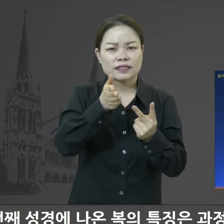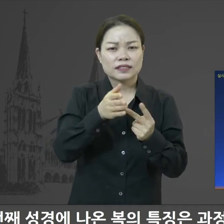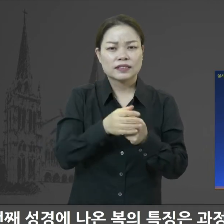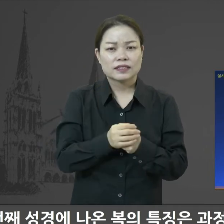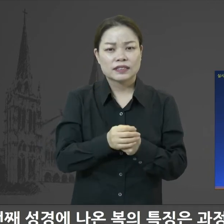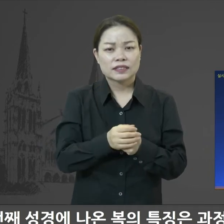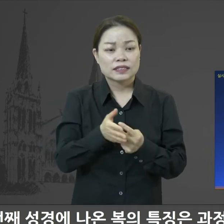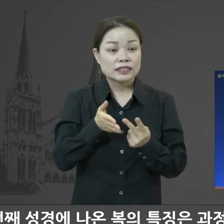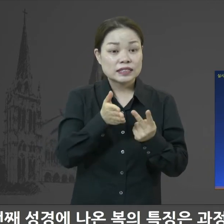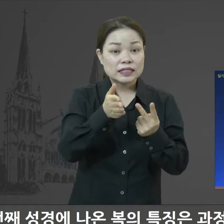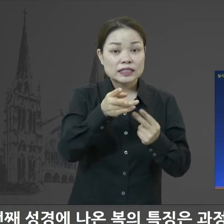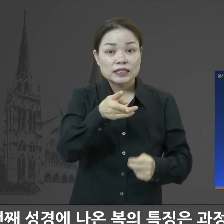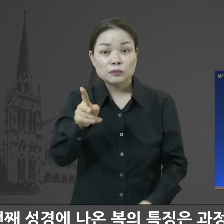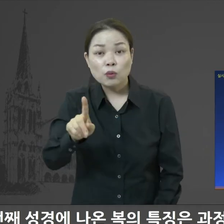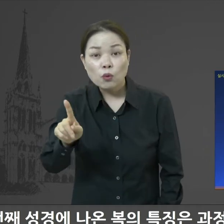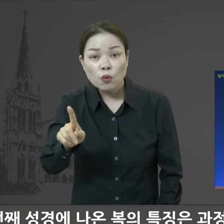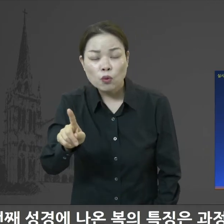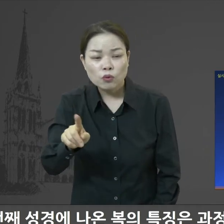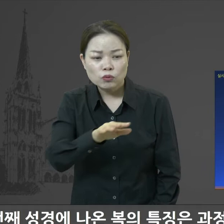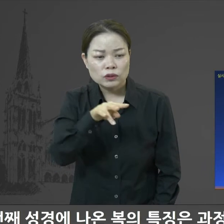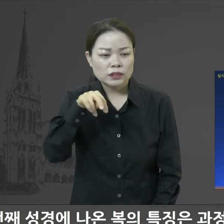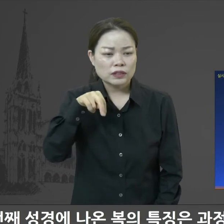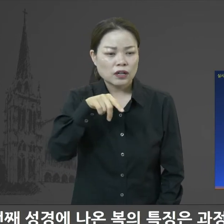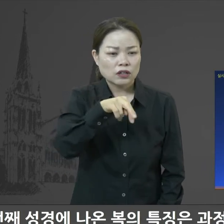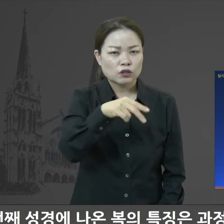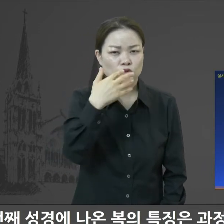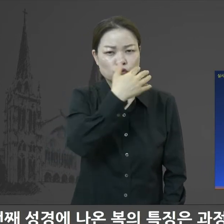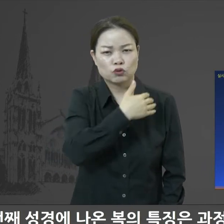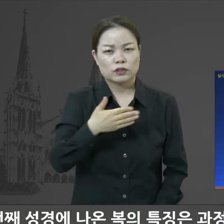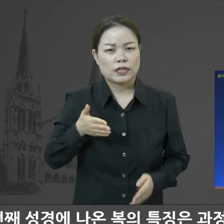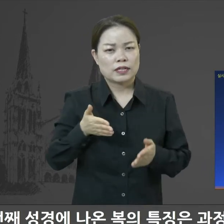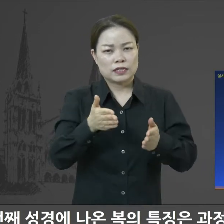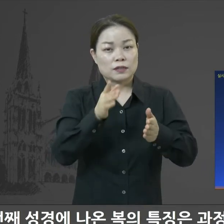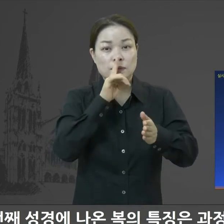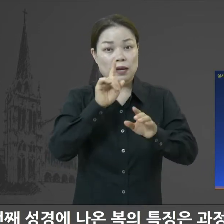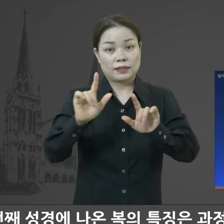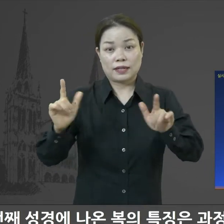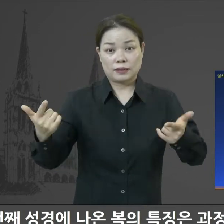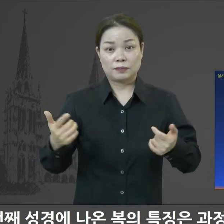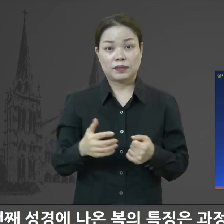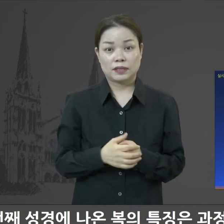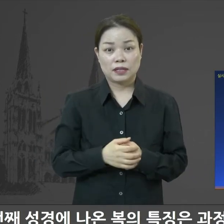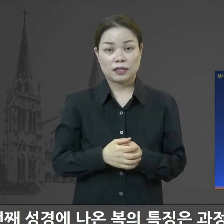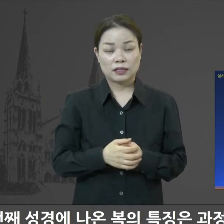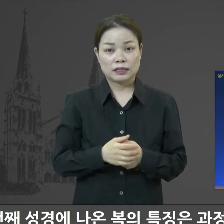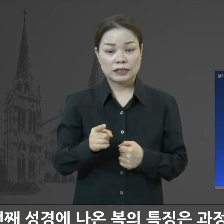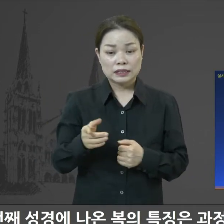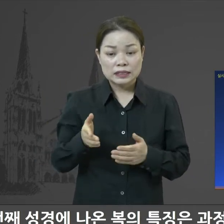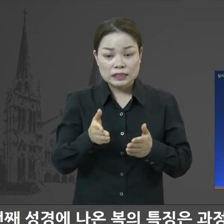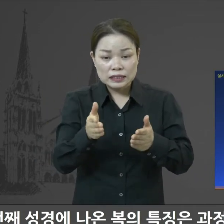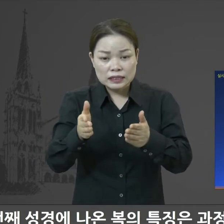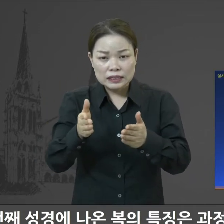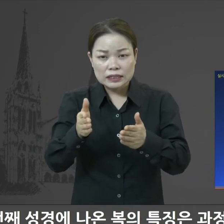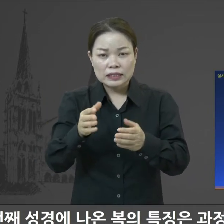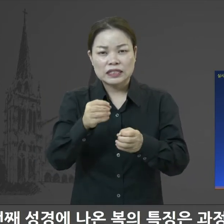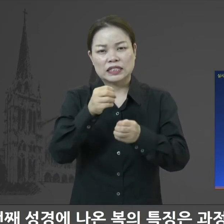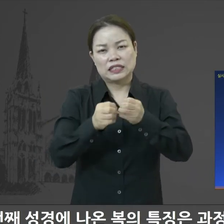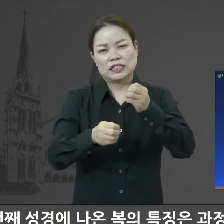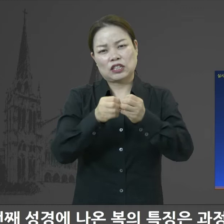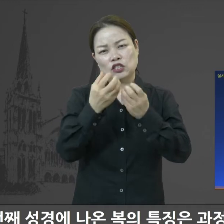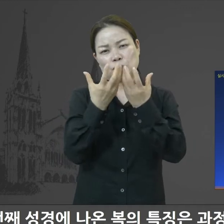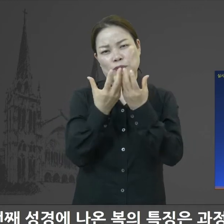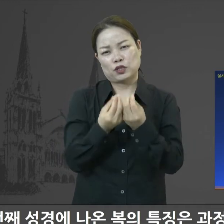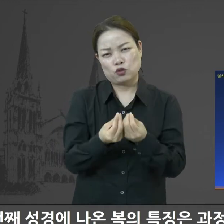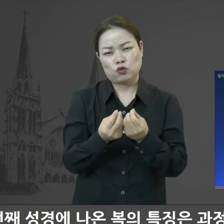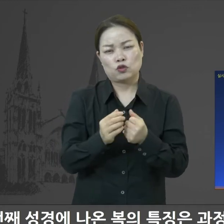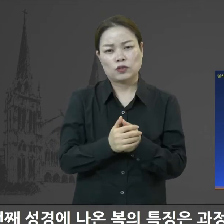여기서 길이라는 것은 우리가 걸어다니는 그런 육신의 길을 말하는 것이 아닙니다. 그 길은 시적인 비유죠. 다시